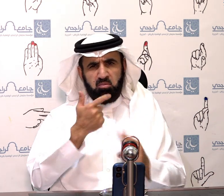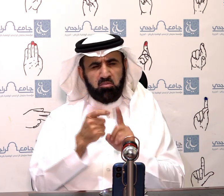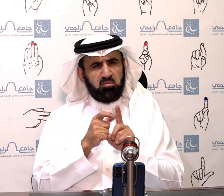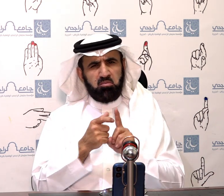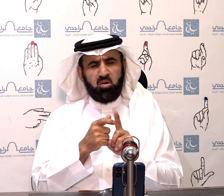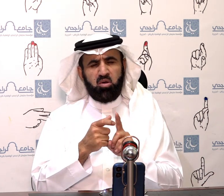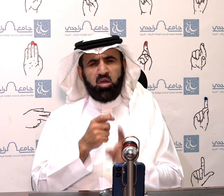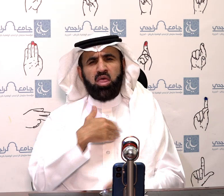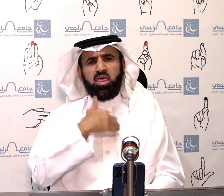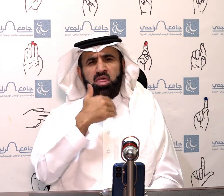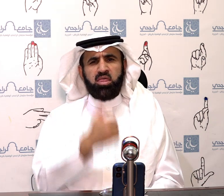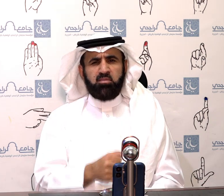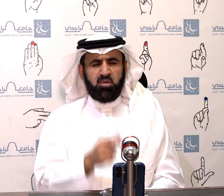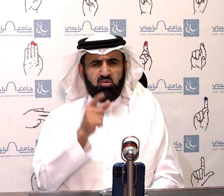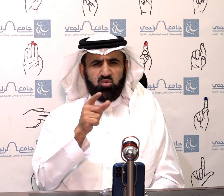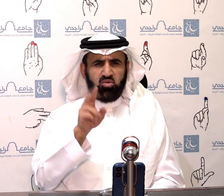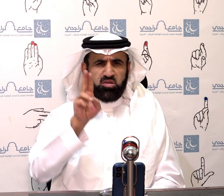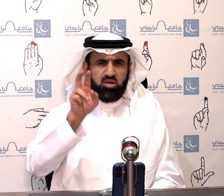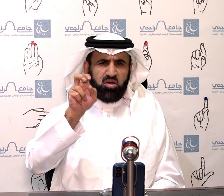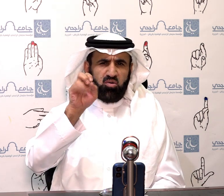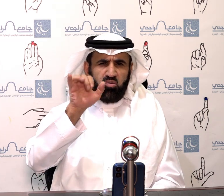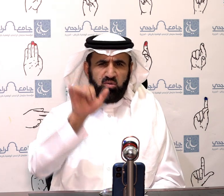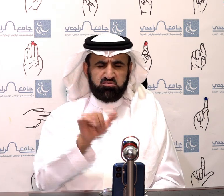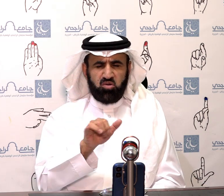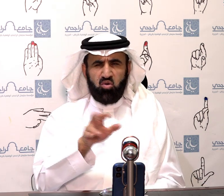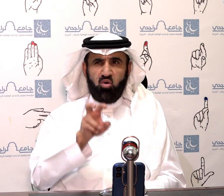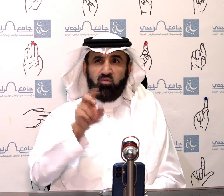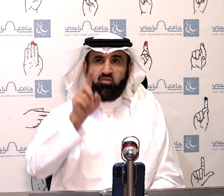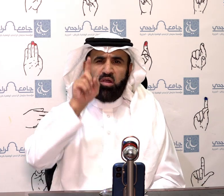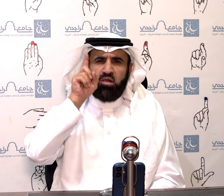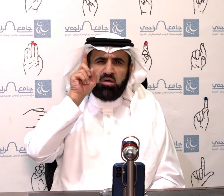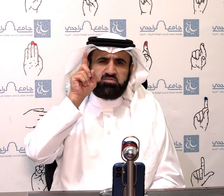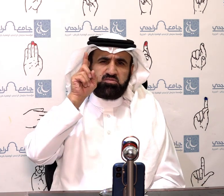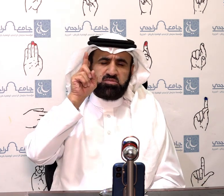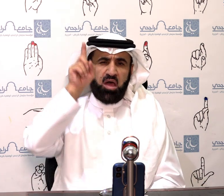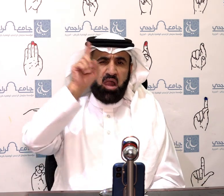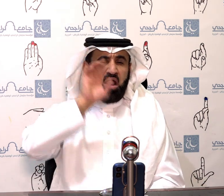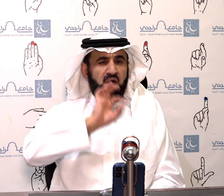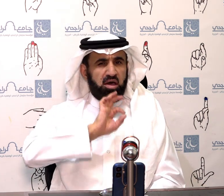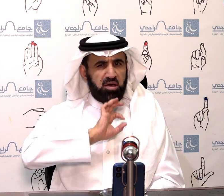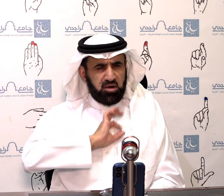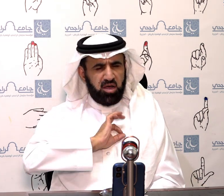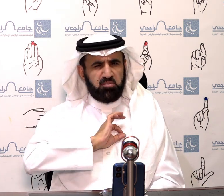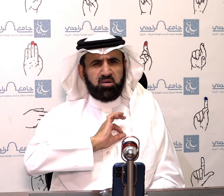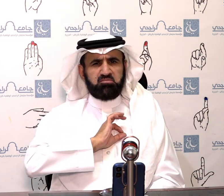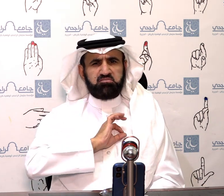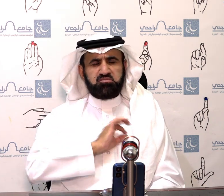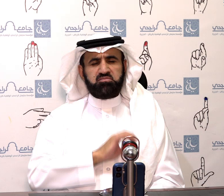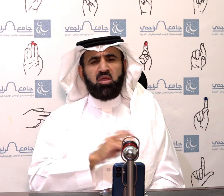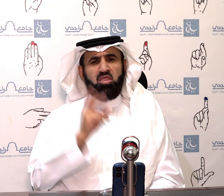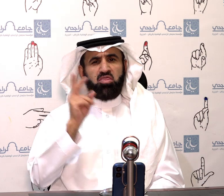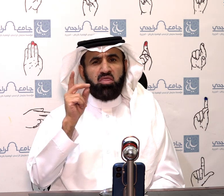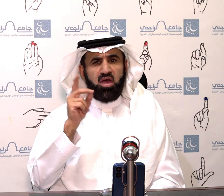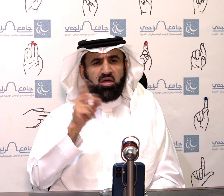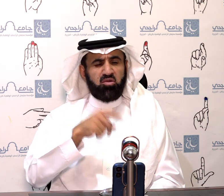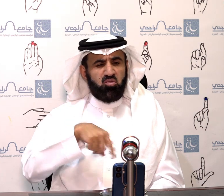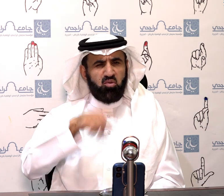التقوى، إنها والله رحمة الله عز وجل، ثم تقوى العبد لربه جل